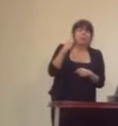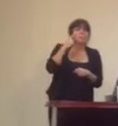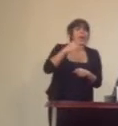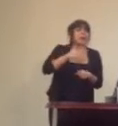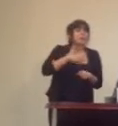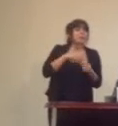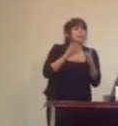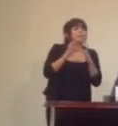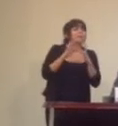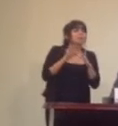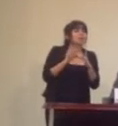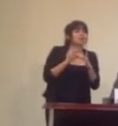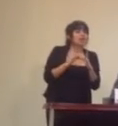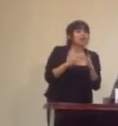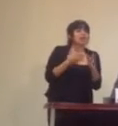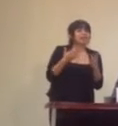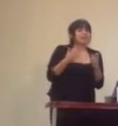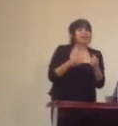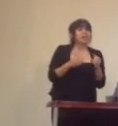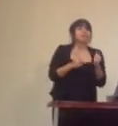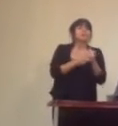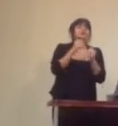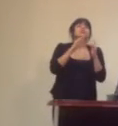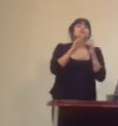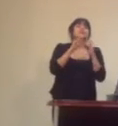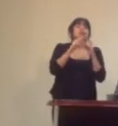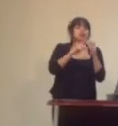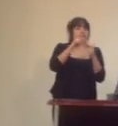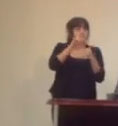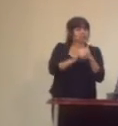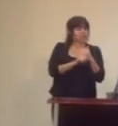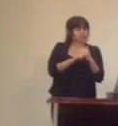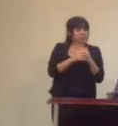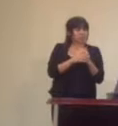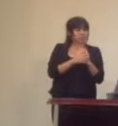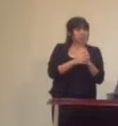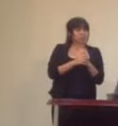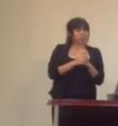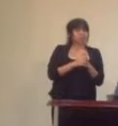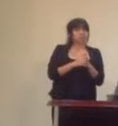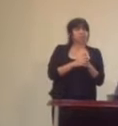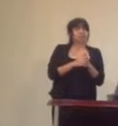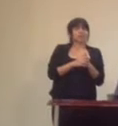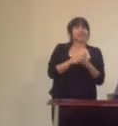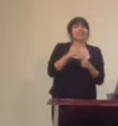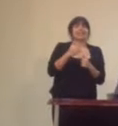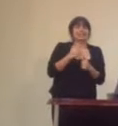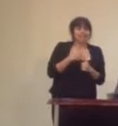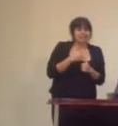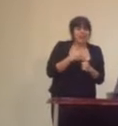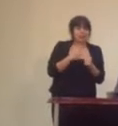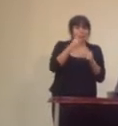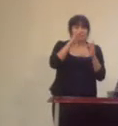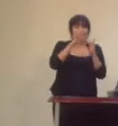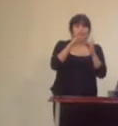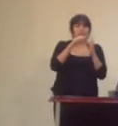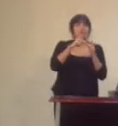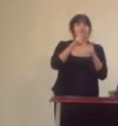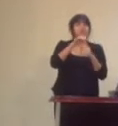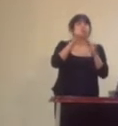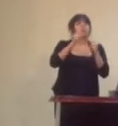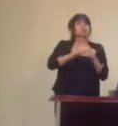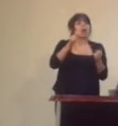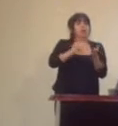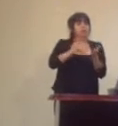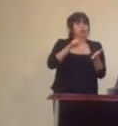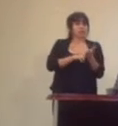Para mí la prioridad es que la mayor prioridad de esos proyectos, proyectos que como yo te sugiero, tengan mayor prioridad, son aquellos que puedan